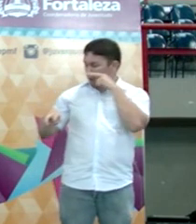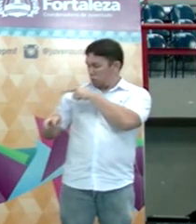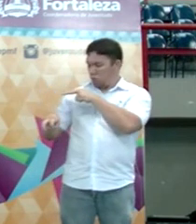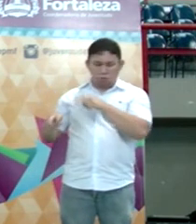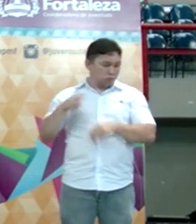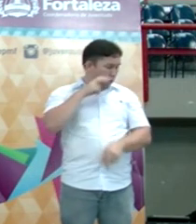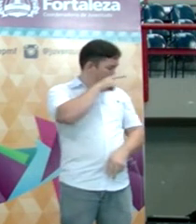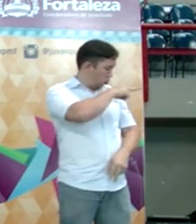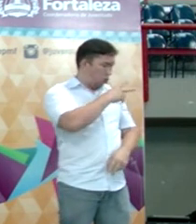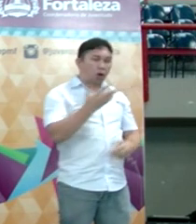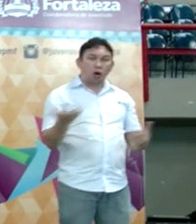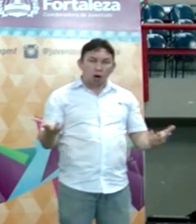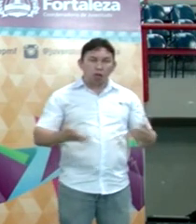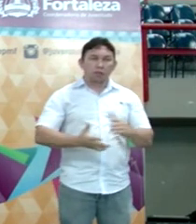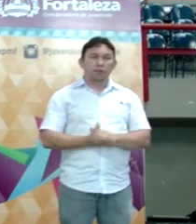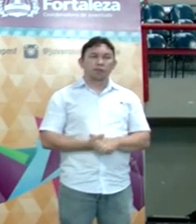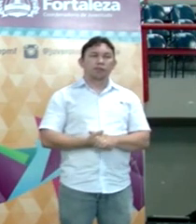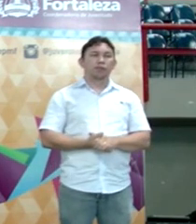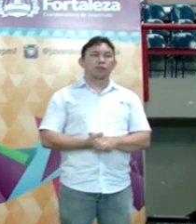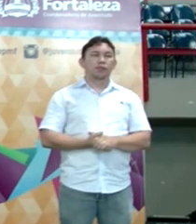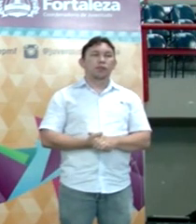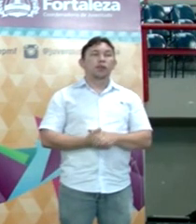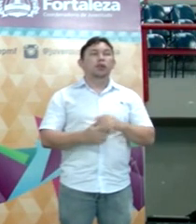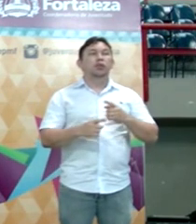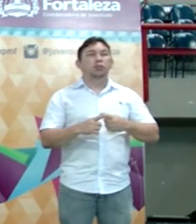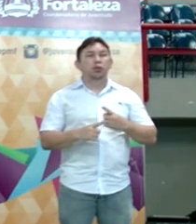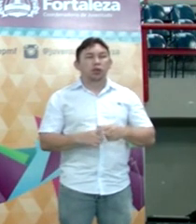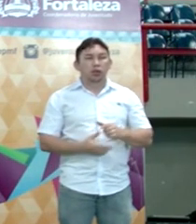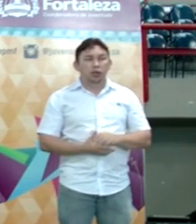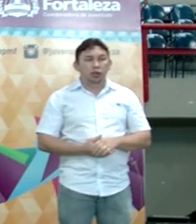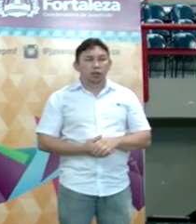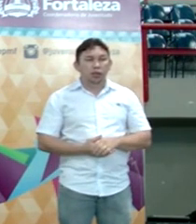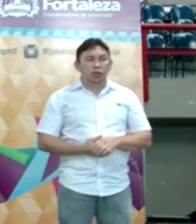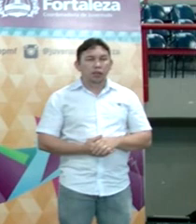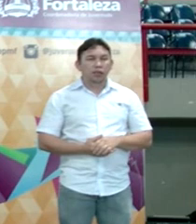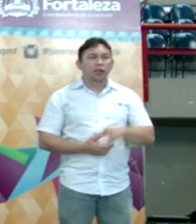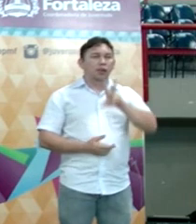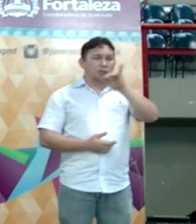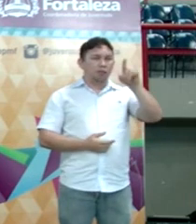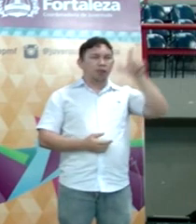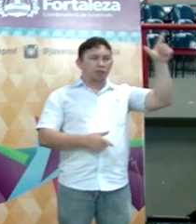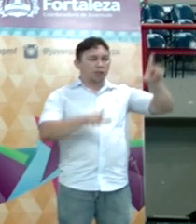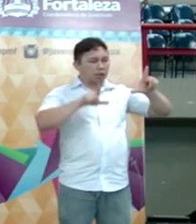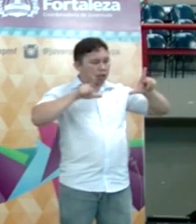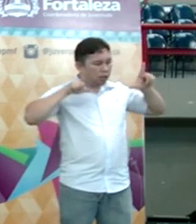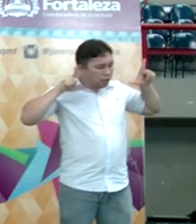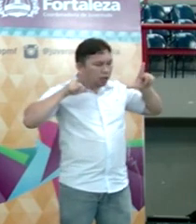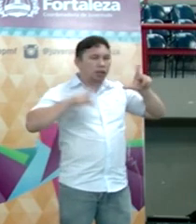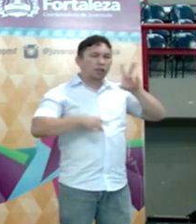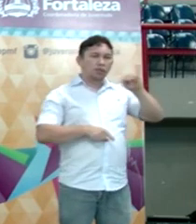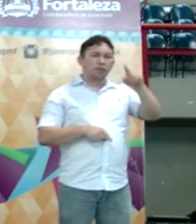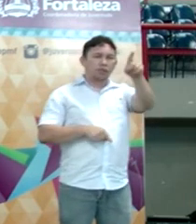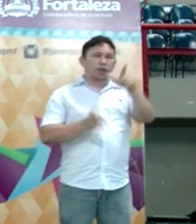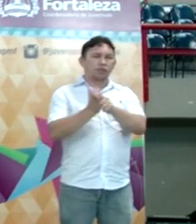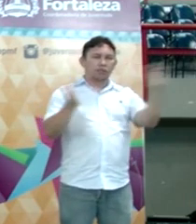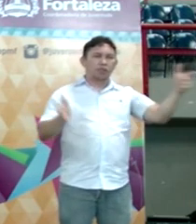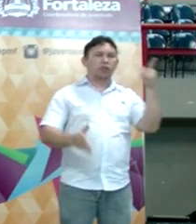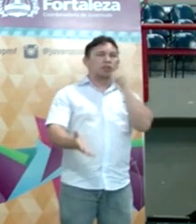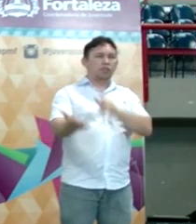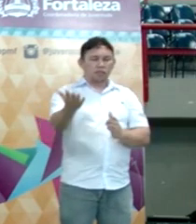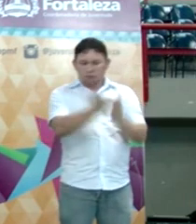Olhe para a pessoa que está do seu lado. Sabe por quê? Porque você vai ver a cara dela lá no jornal. Pode ter certeza